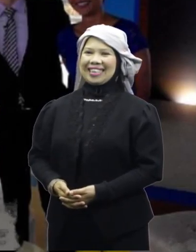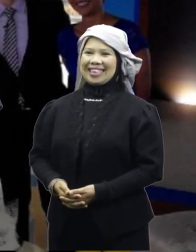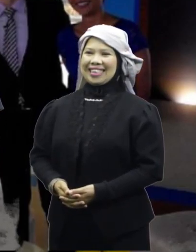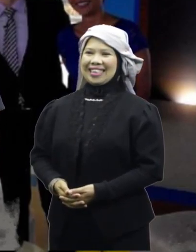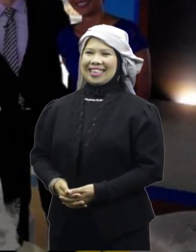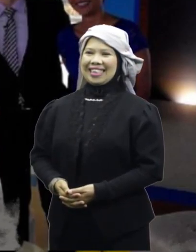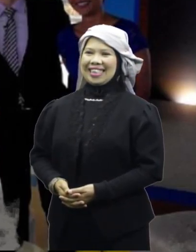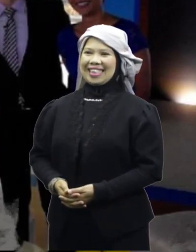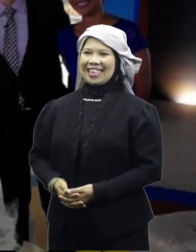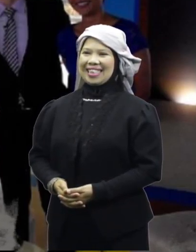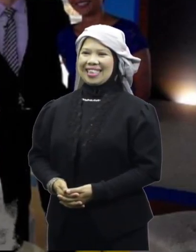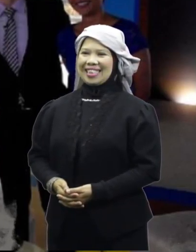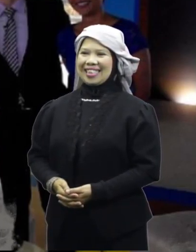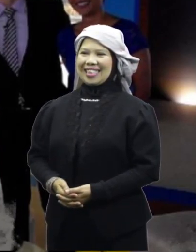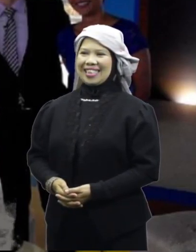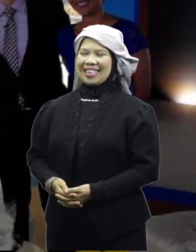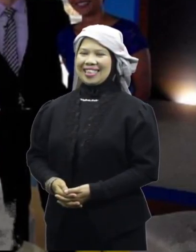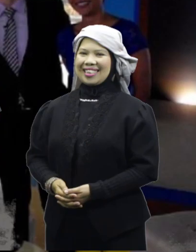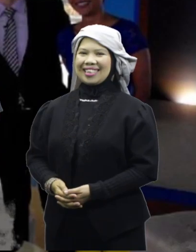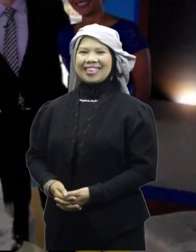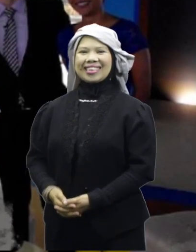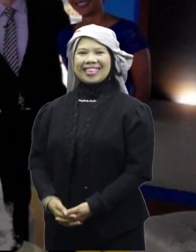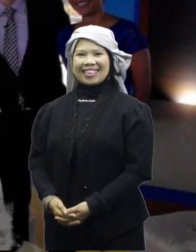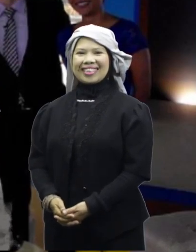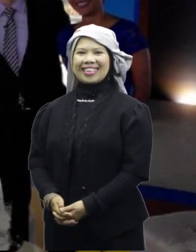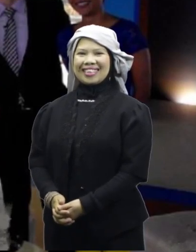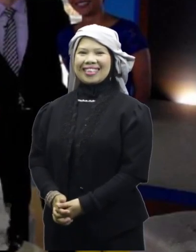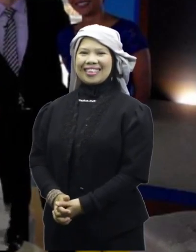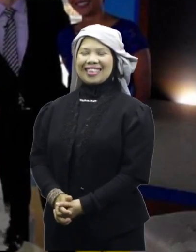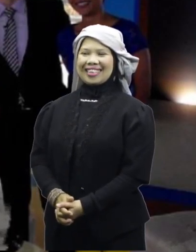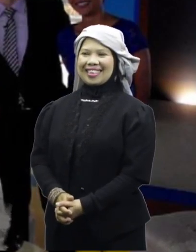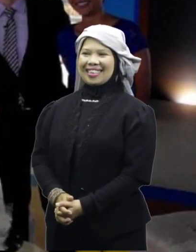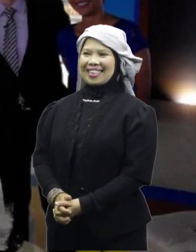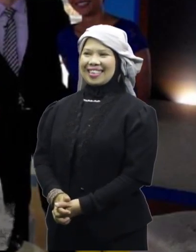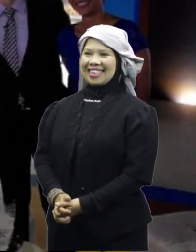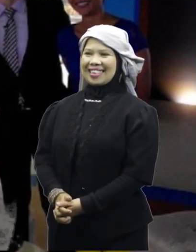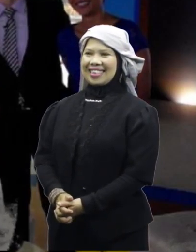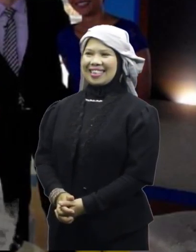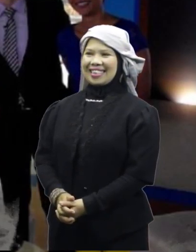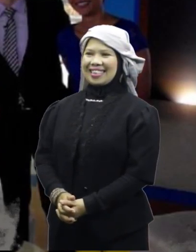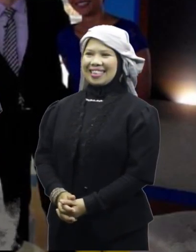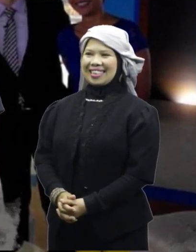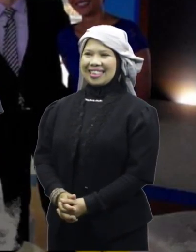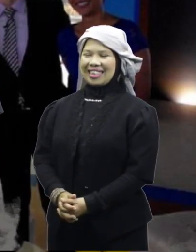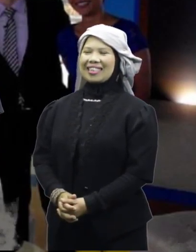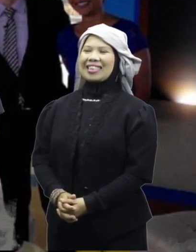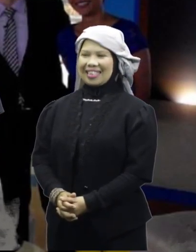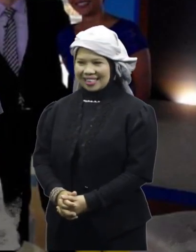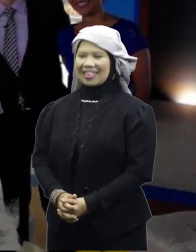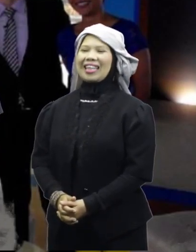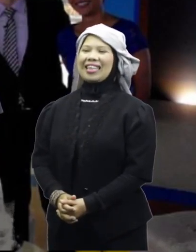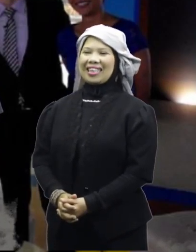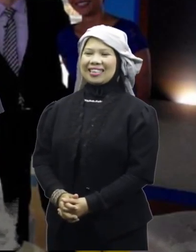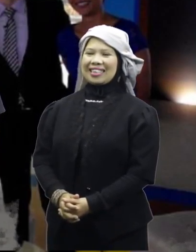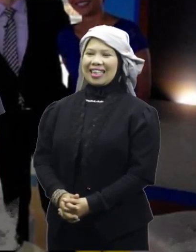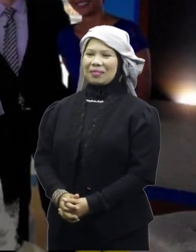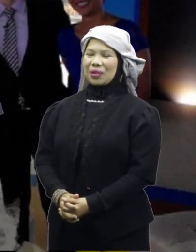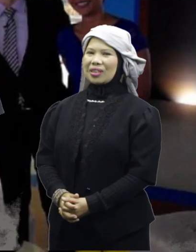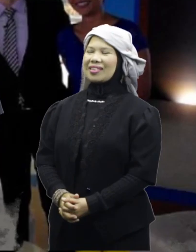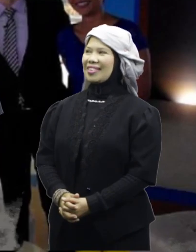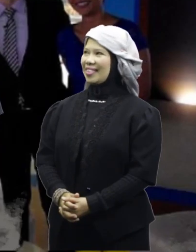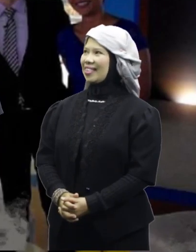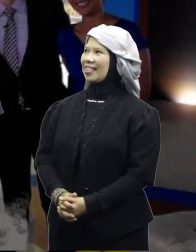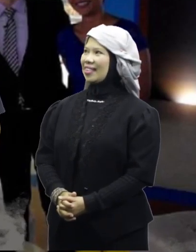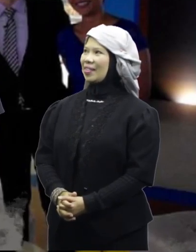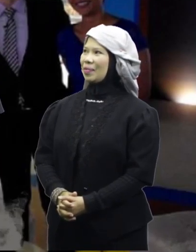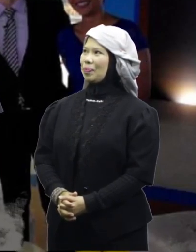diterjemahkan bagaimana? Dialah apa yang dibutuhkan dan diinginkan oleh semua. Karena dialah yang akan mendapatkan manfaat dari pelayanan kita berikan. Oleh karena